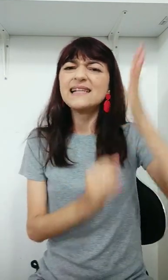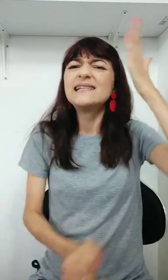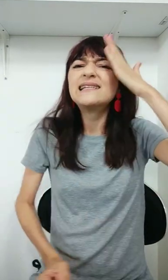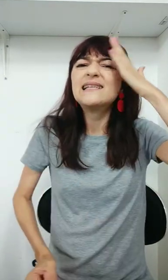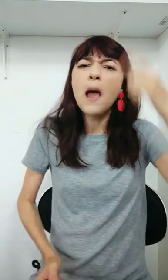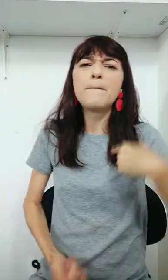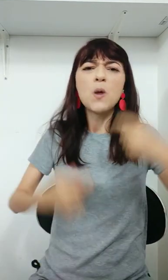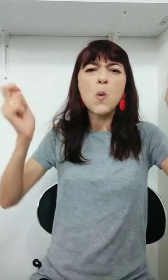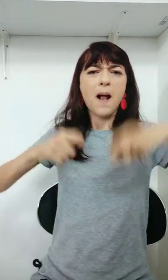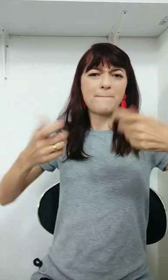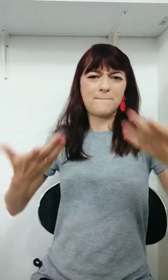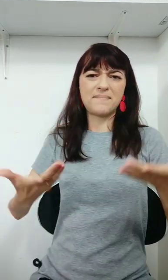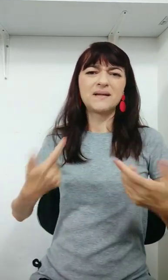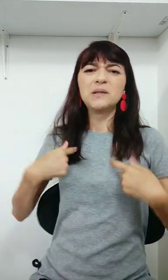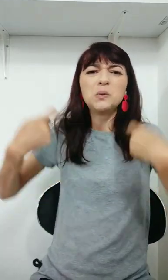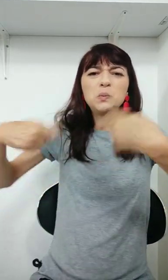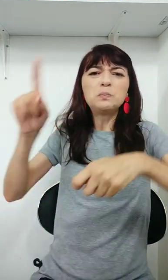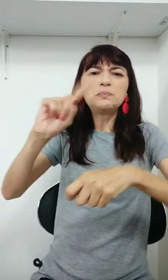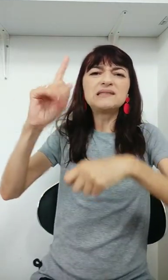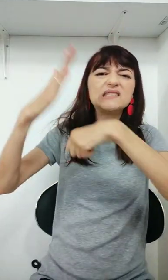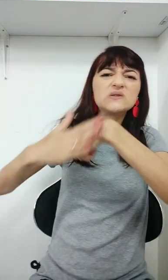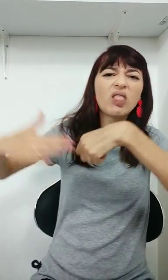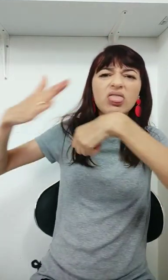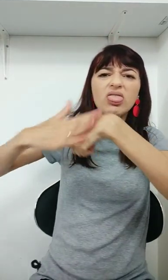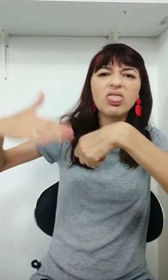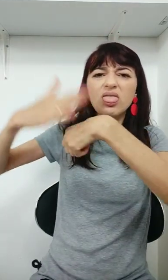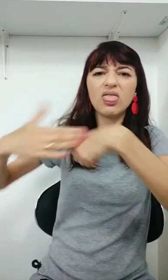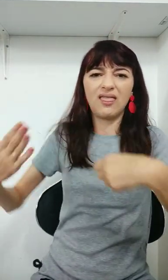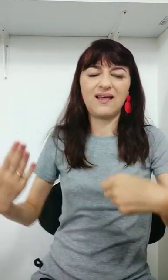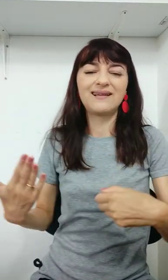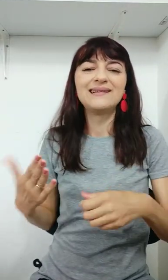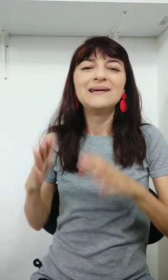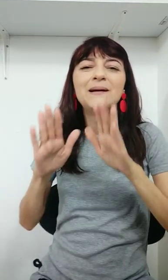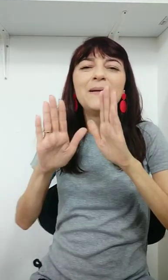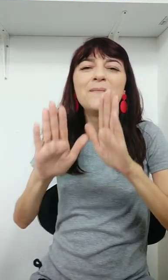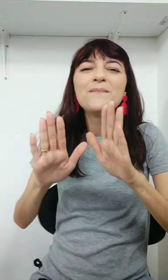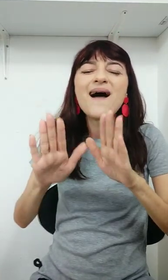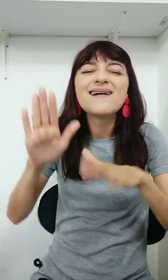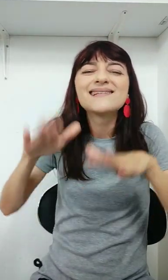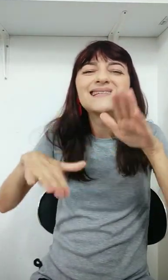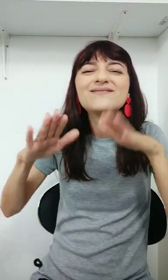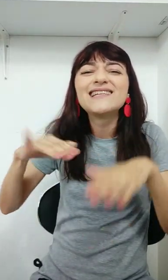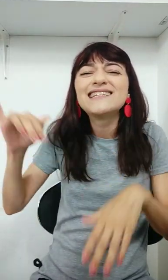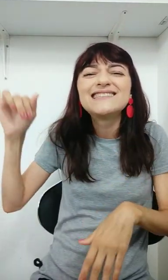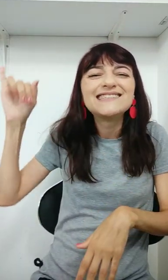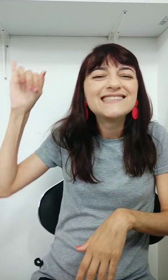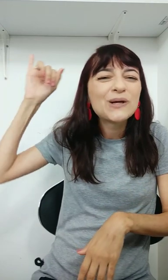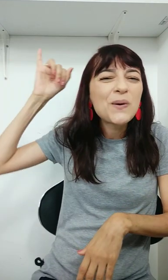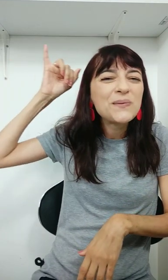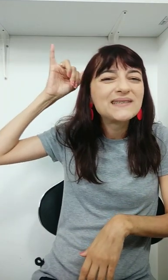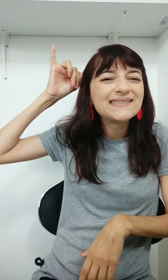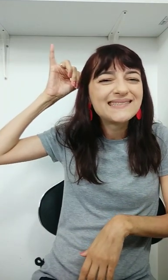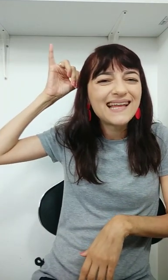dessa receptividade, tá? Quando uma pessoa chega com dó, não, tadinho, ele é surdo. Não, gente. Eu não gosto disso, por exemplo, mas